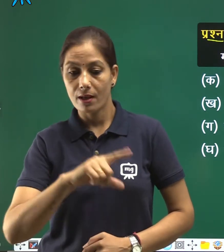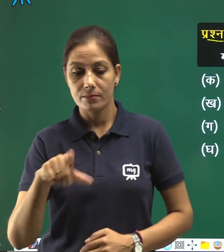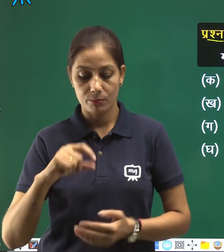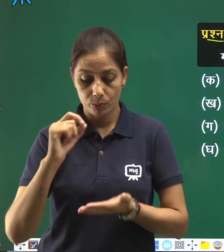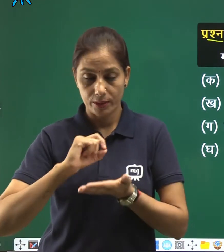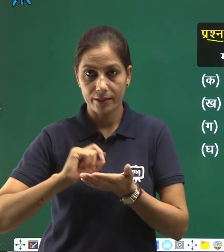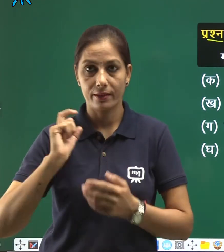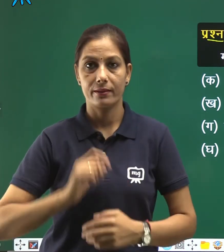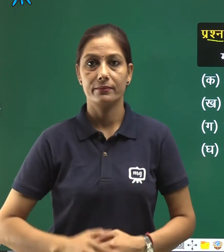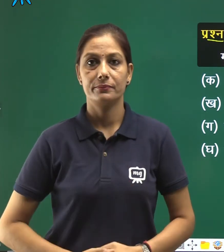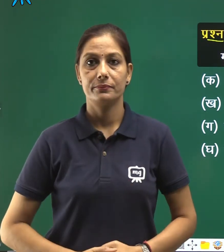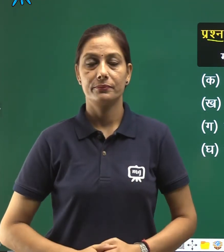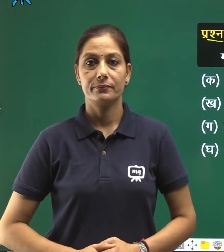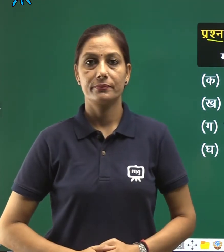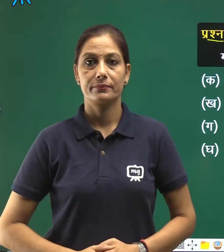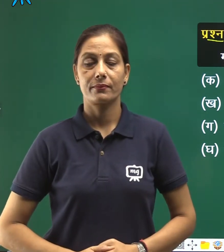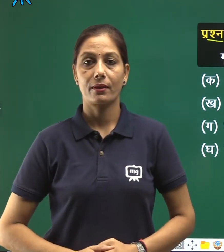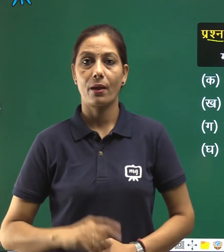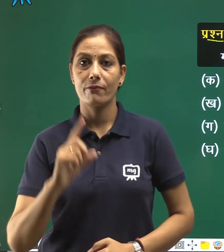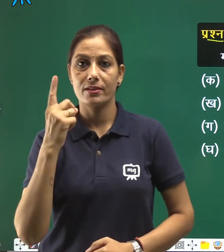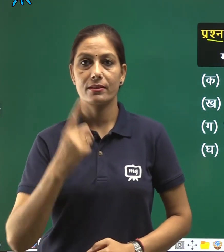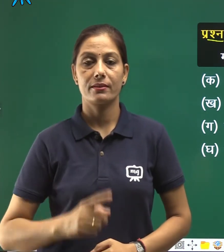आपको बताना है। पहला